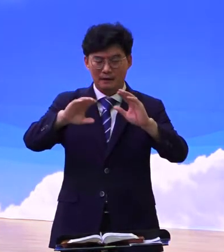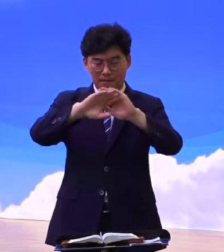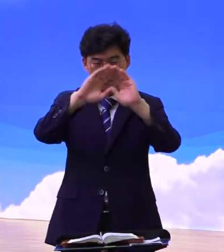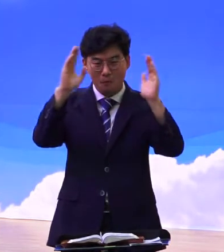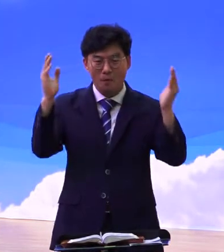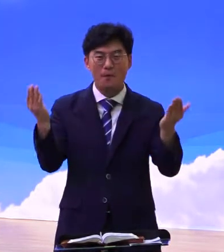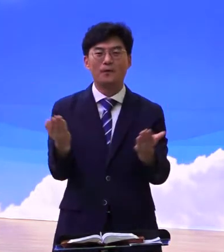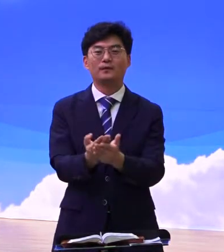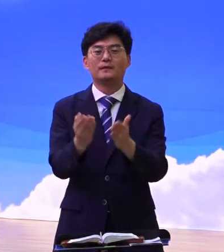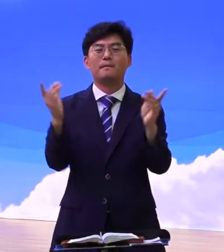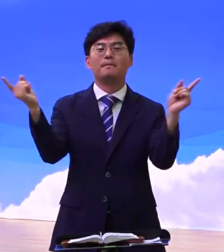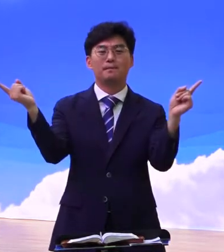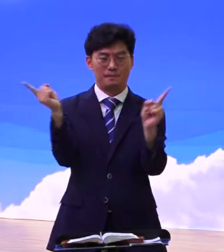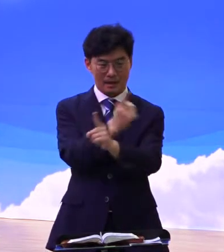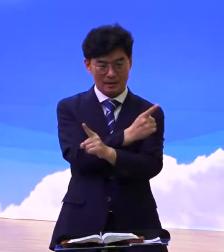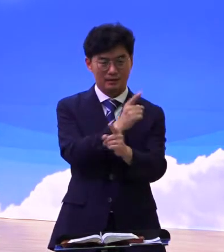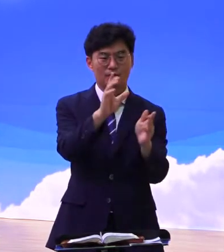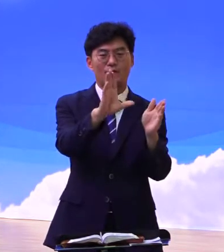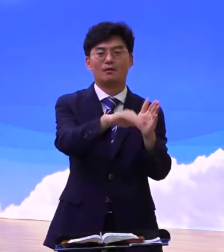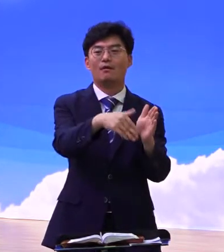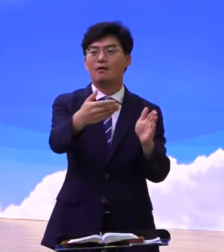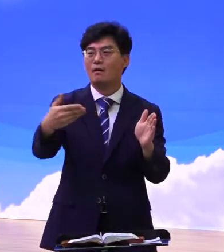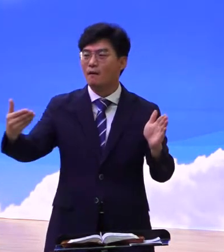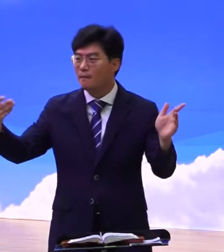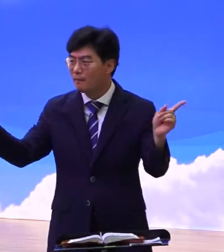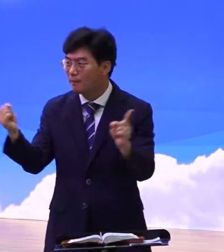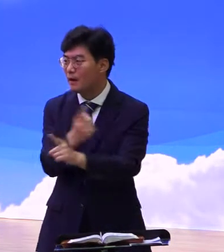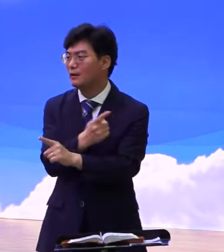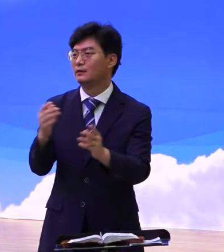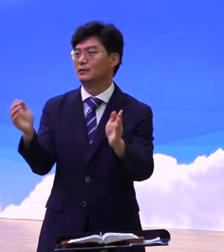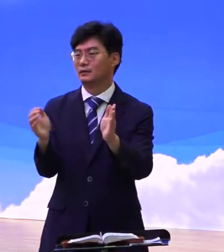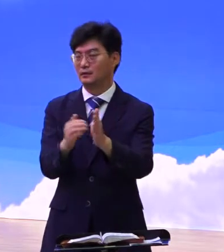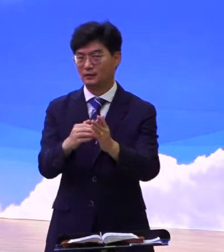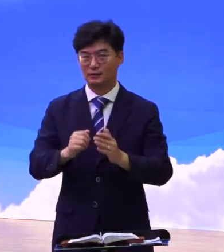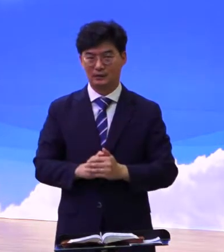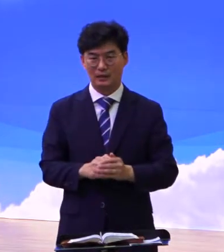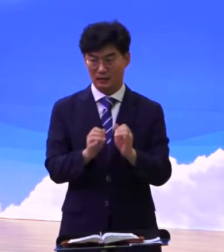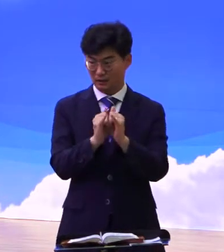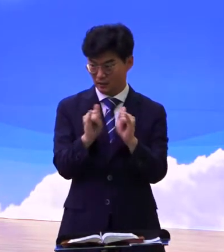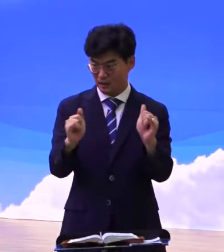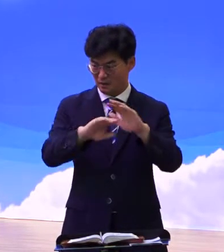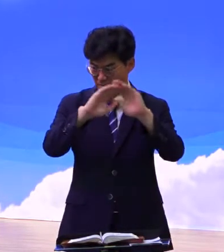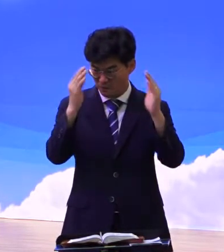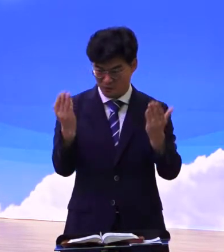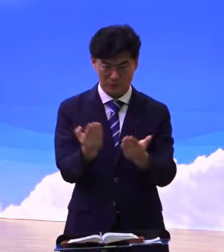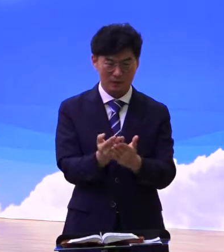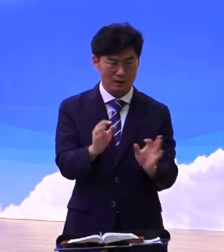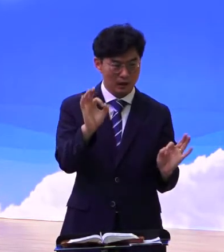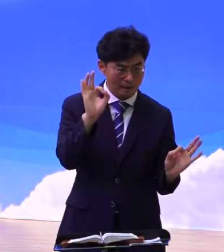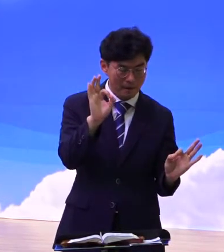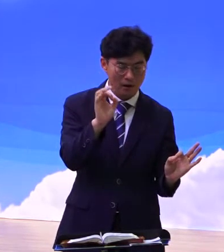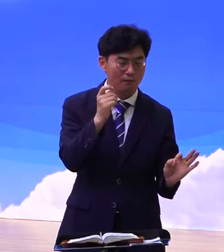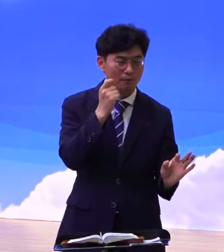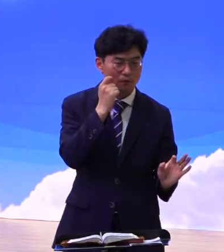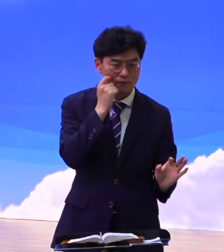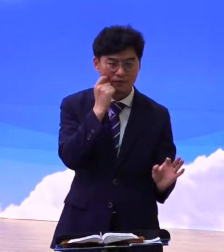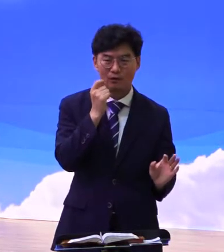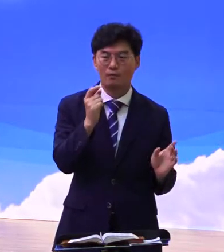그렇게 말을 하면서 우리 주변의 모든 상황들이 잠시도 가만히 있지 않고 변한다. 그렇게 듬직하게